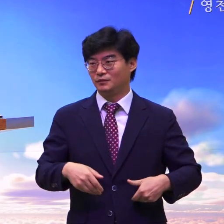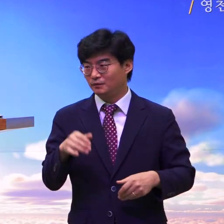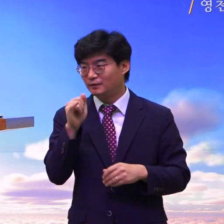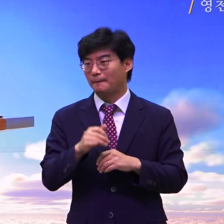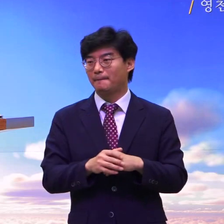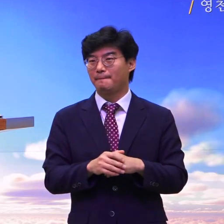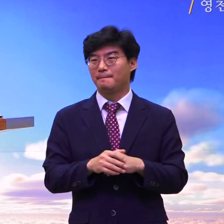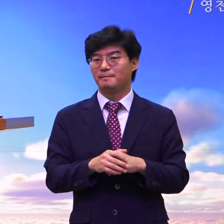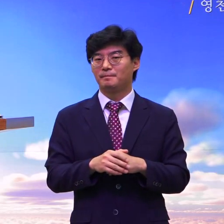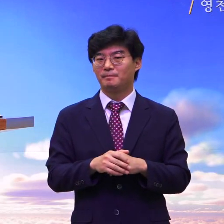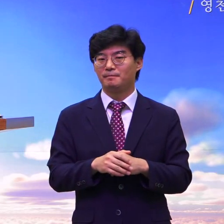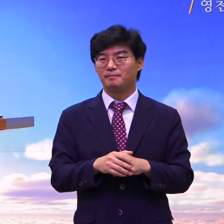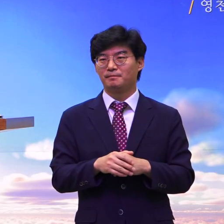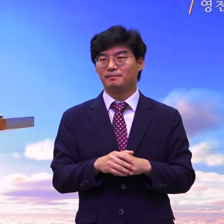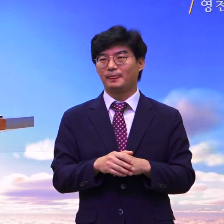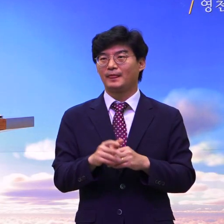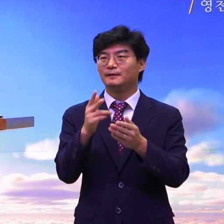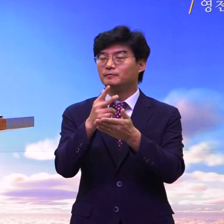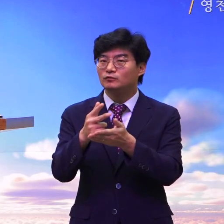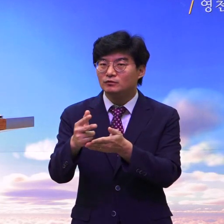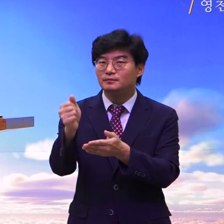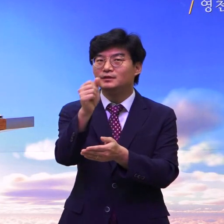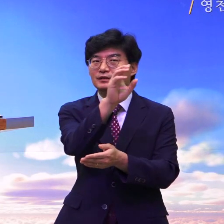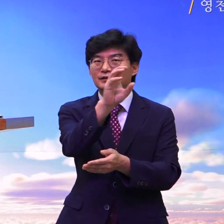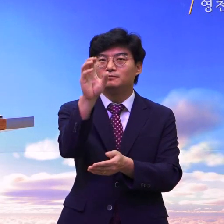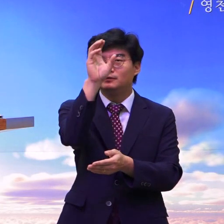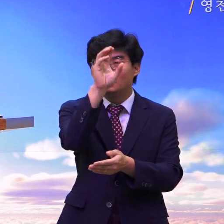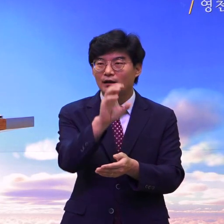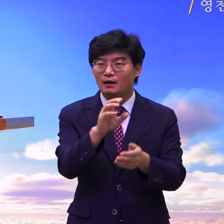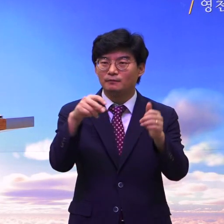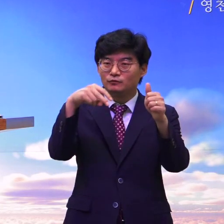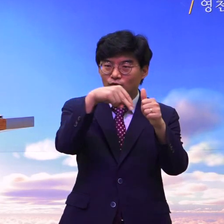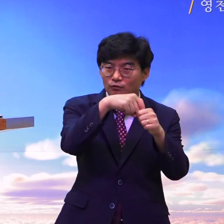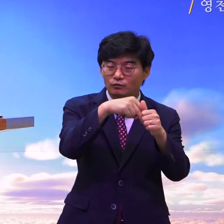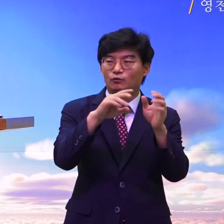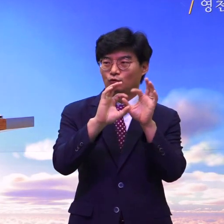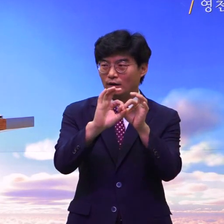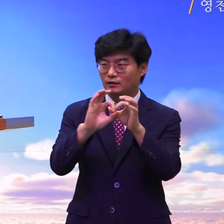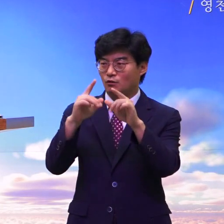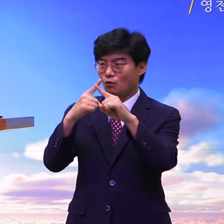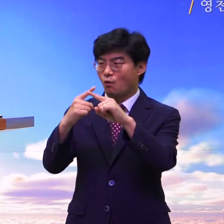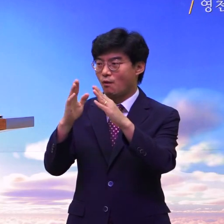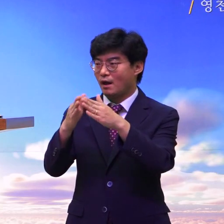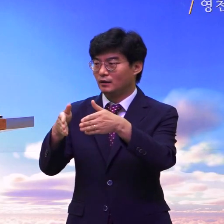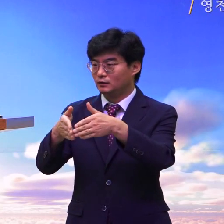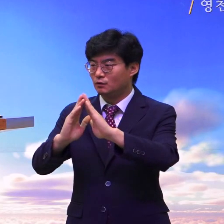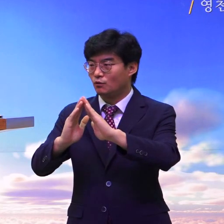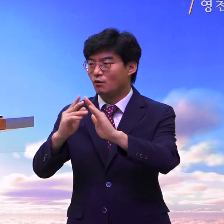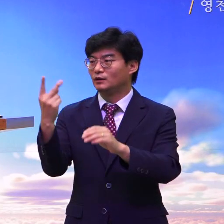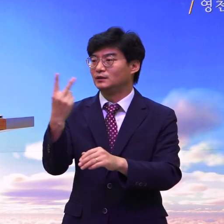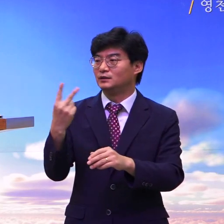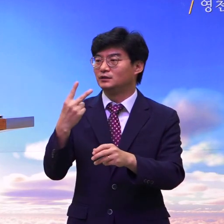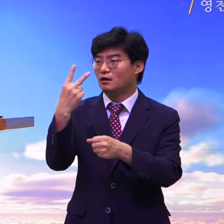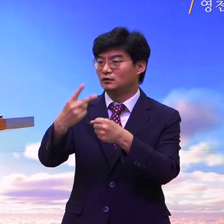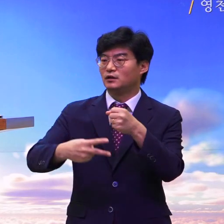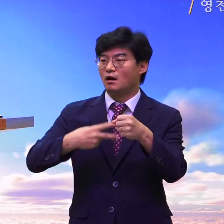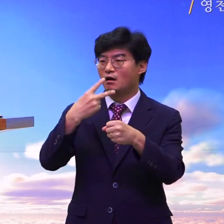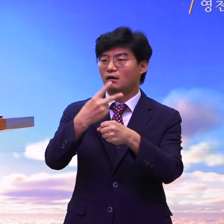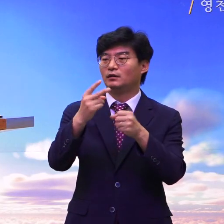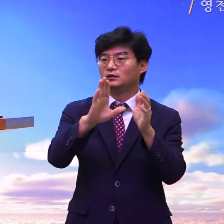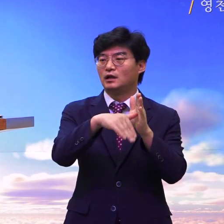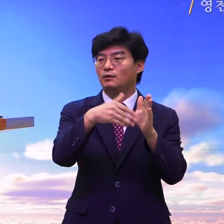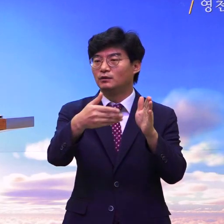이것은 주님의 십자가를 통해서 이 땅에 교회가 세워지고 2000년의 역사를 지내오면서